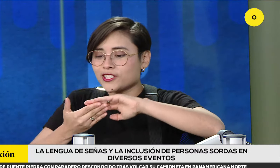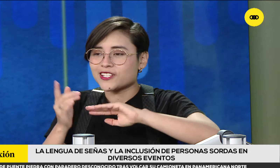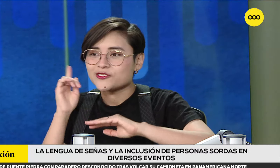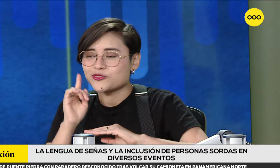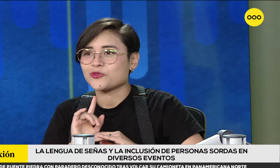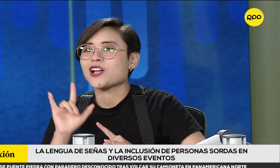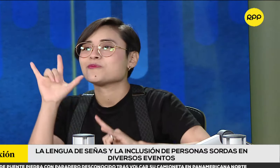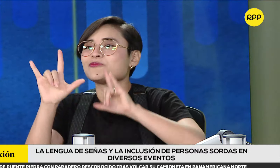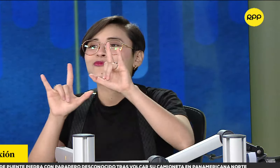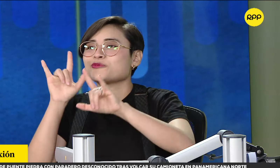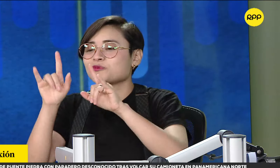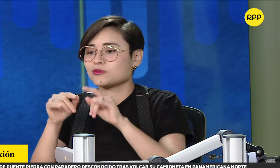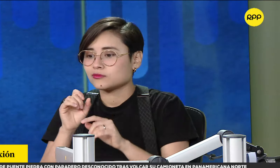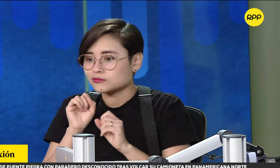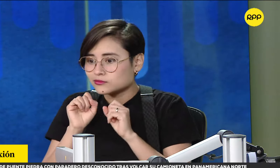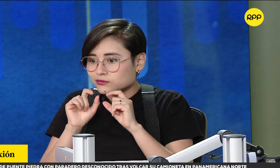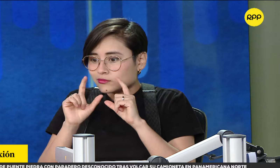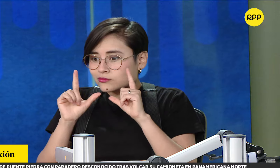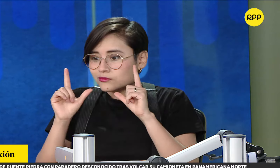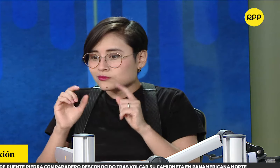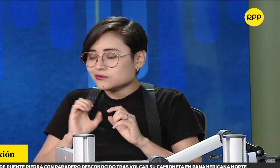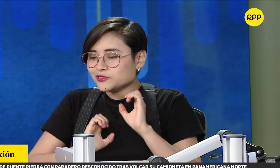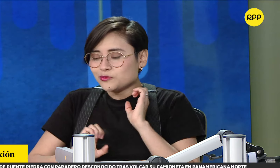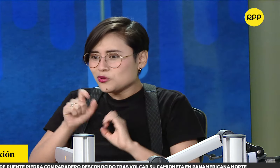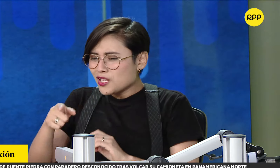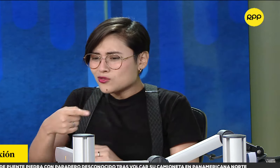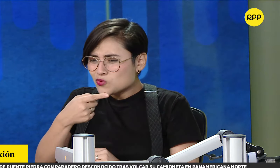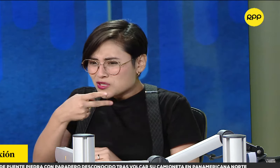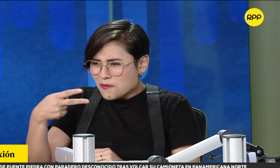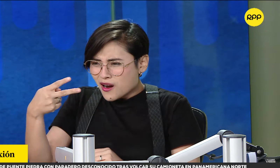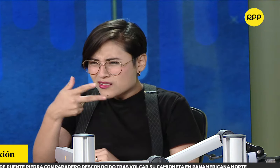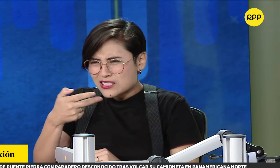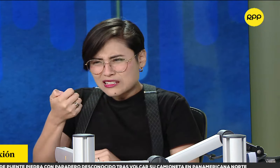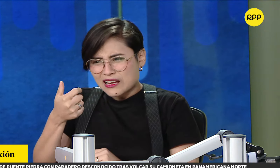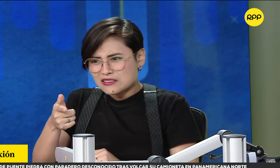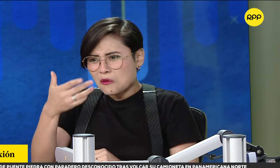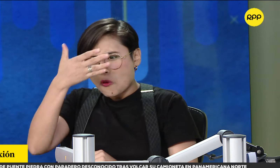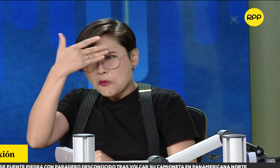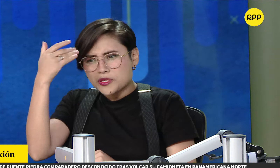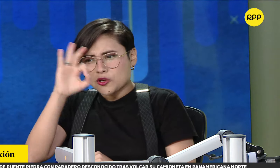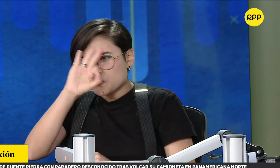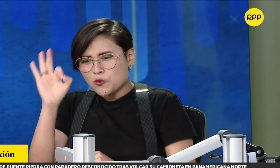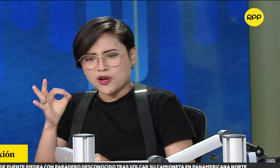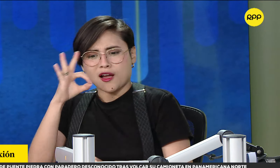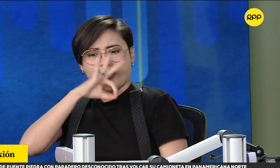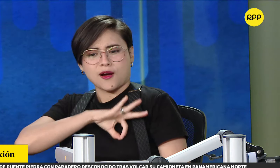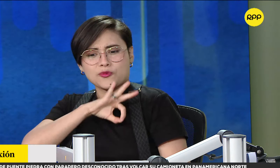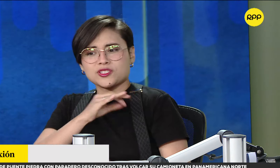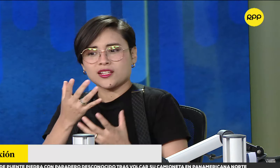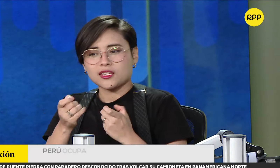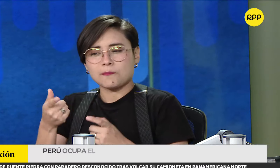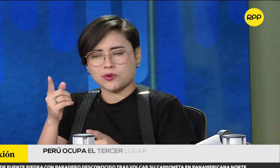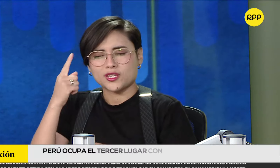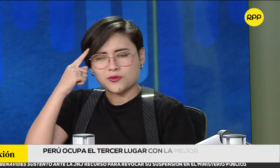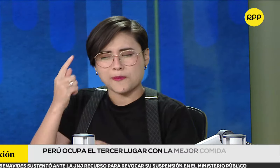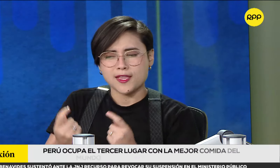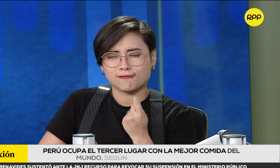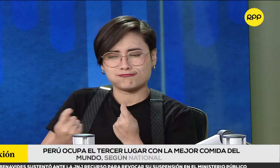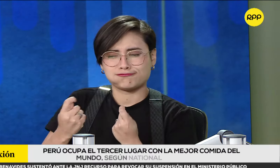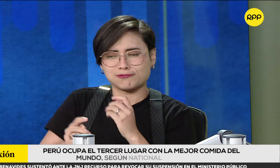hizo esta seña. Hola, comunidad sorda. Los quiero mucho. Hola, Adel. Y mira, pasaron casi tres semanas y nunca lo olvidó. Se nota